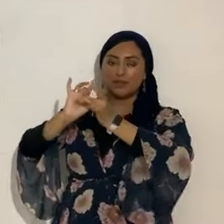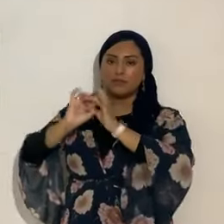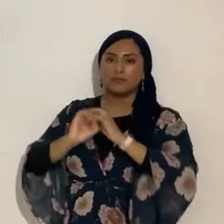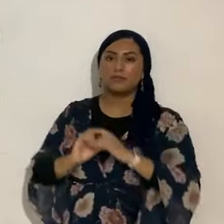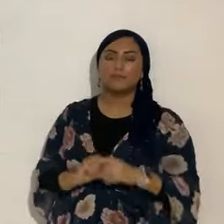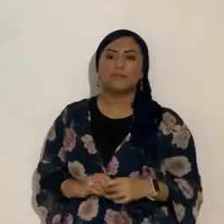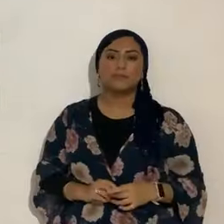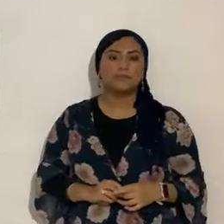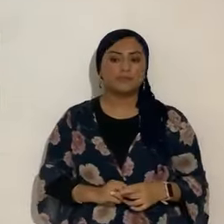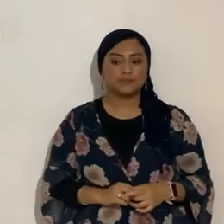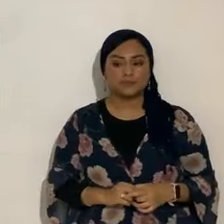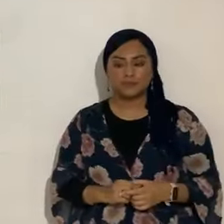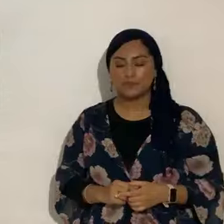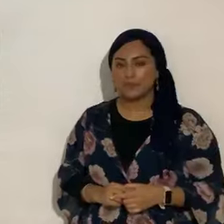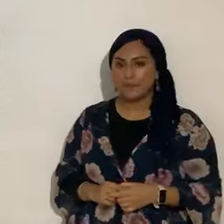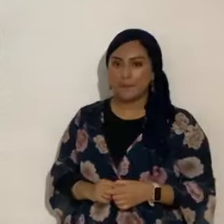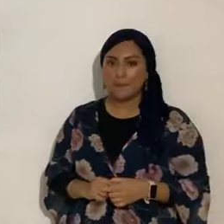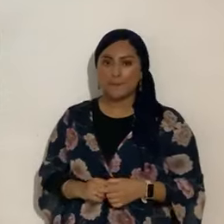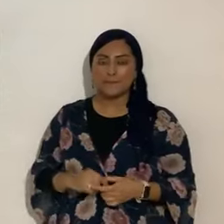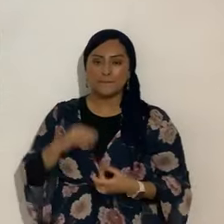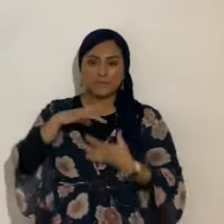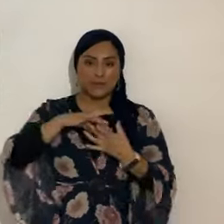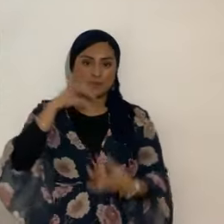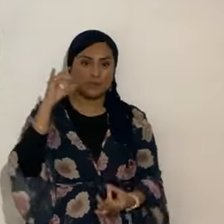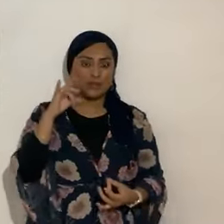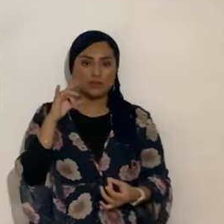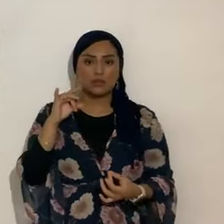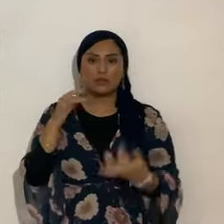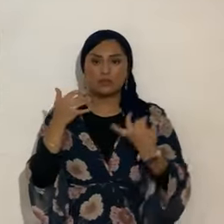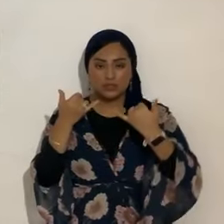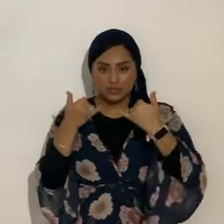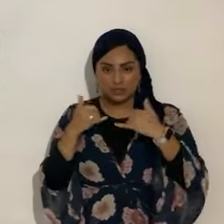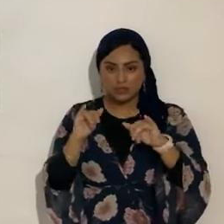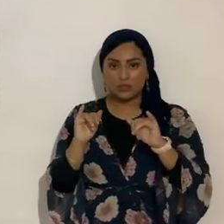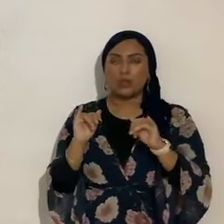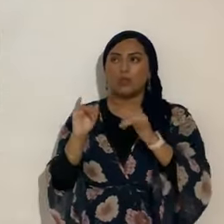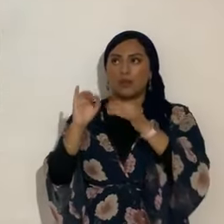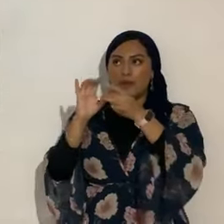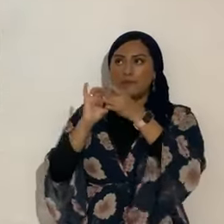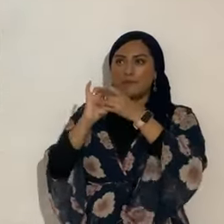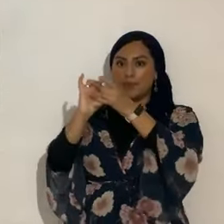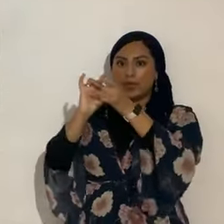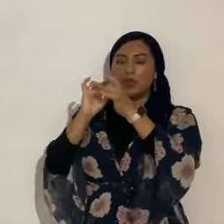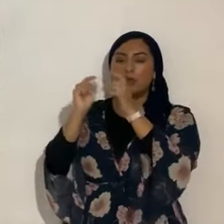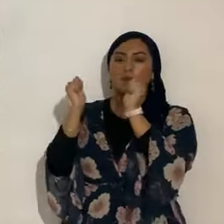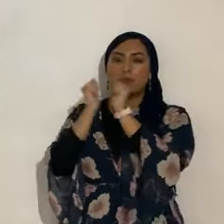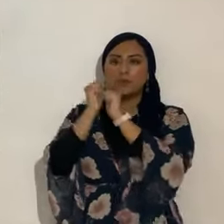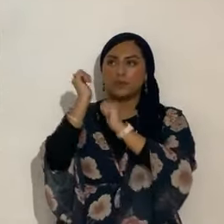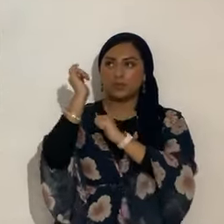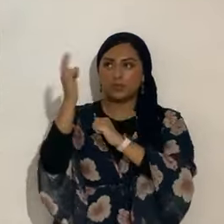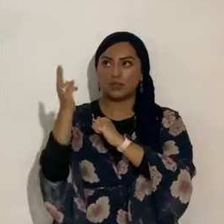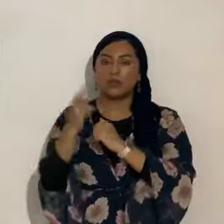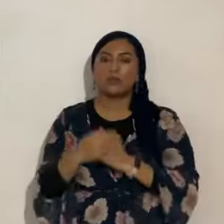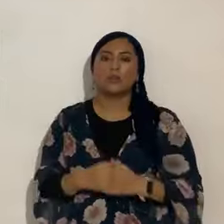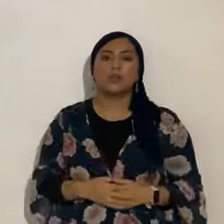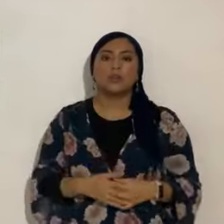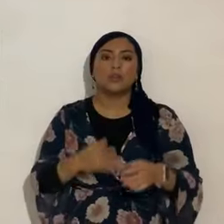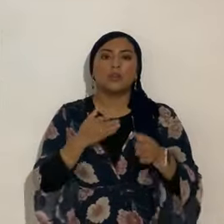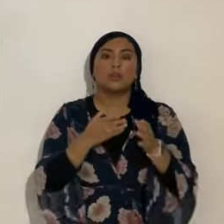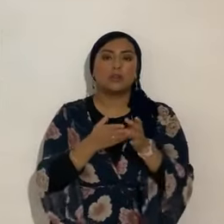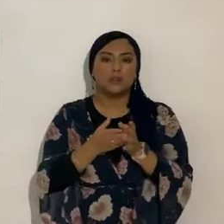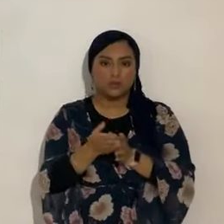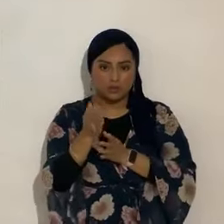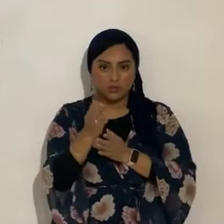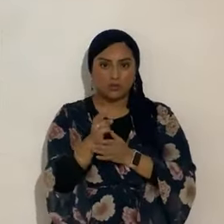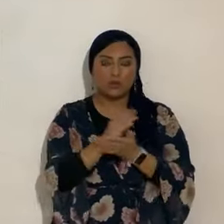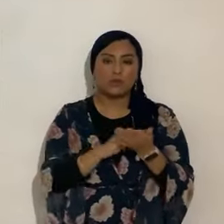la parte de nuestro ser que se mantiene en contacto con el Eterno a través